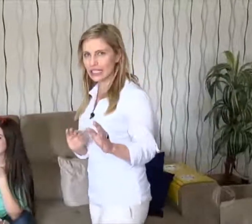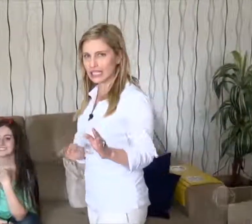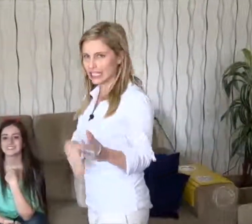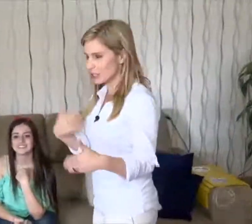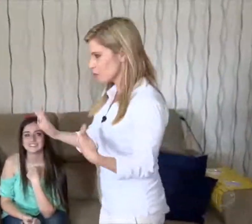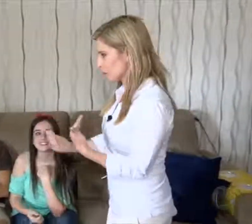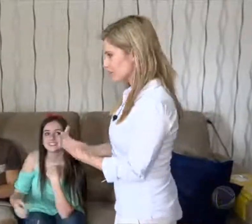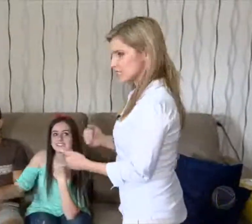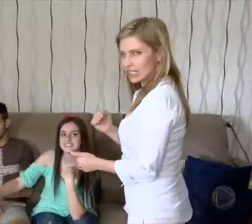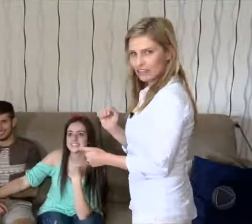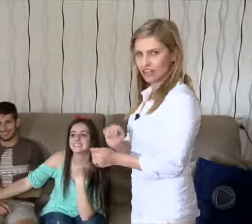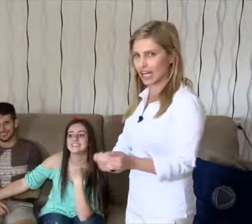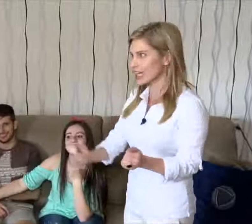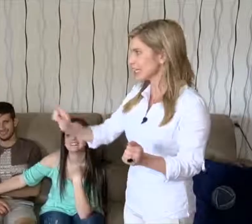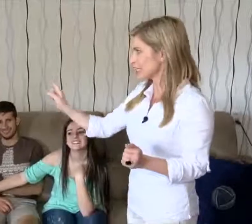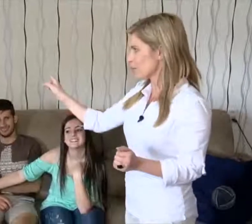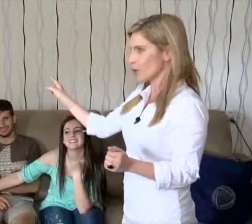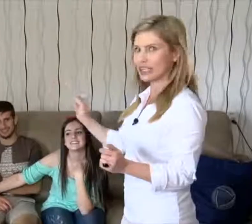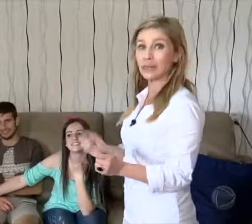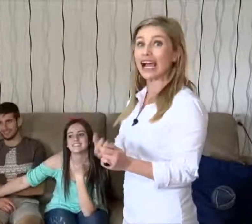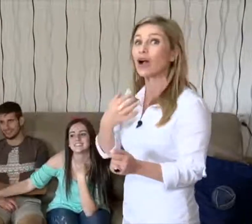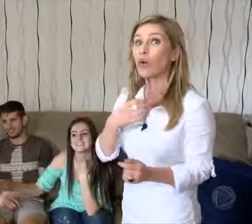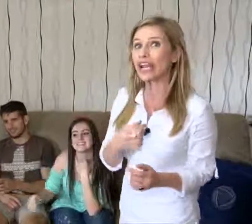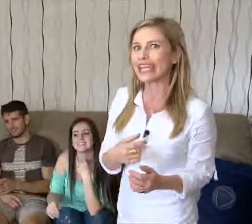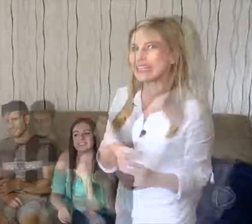aqui para ver se ela vai até a porta pegar a coleira.